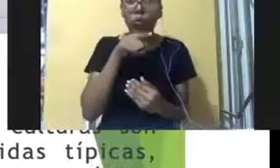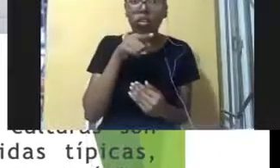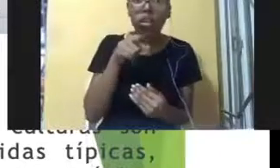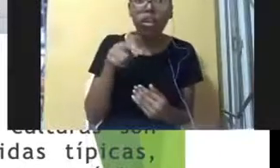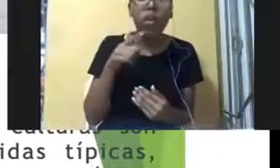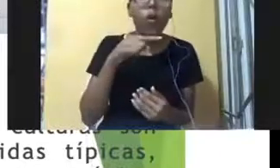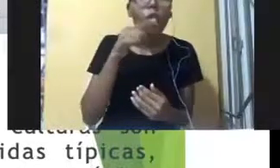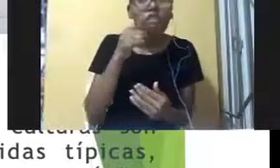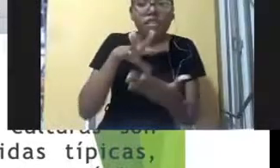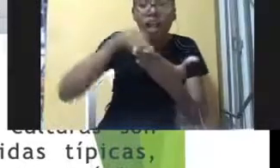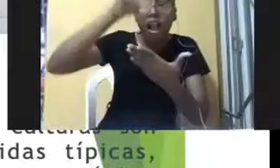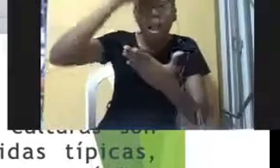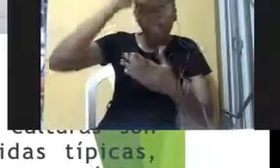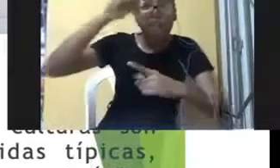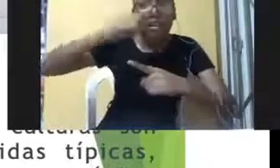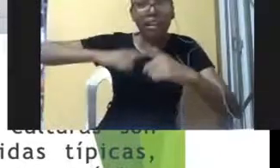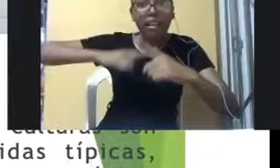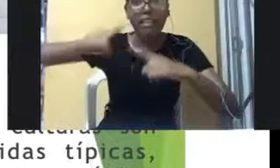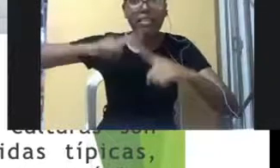ninguna barrera. Entonces,